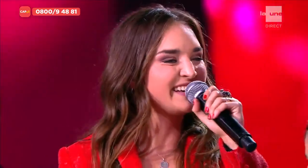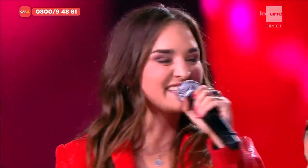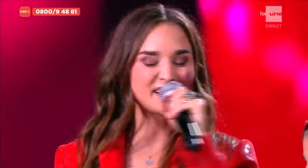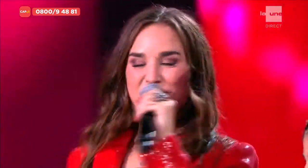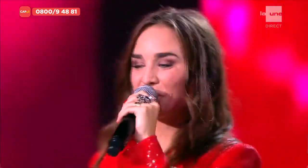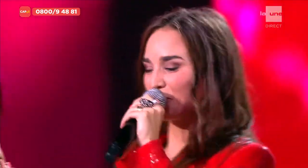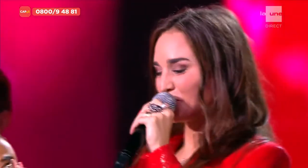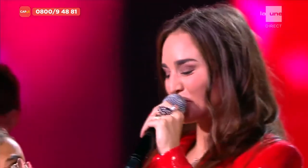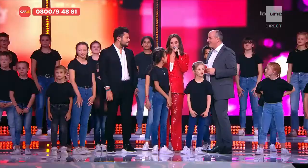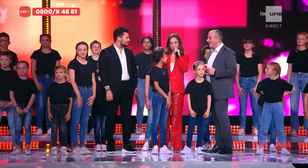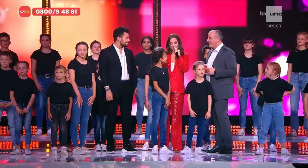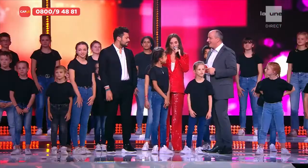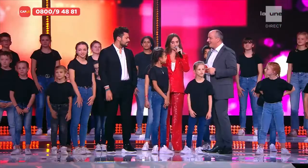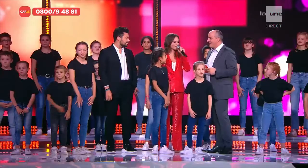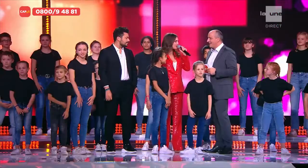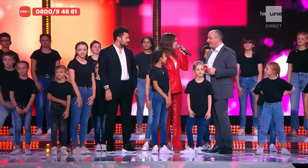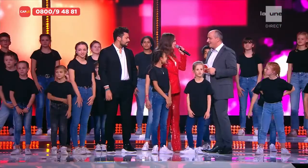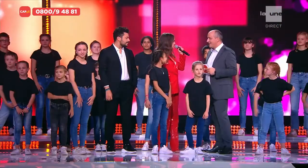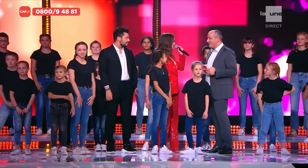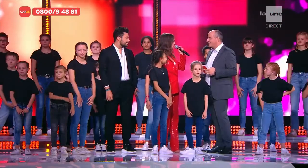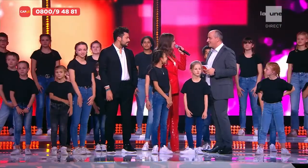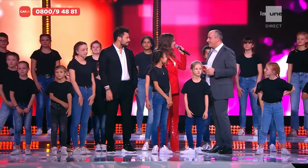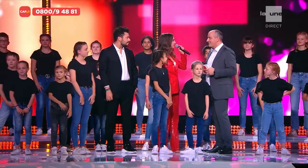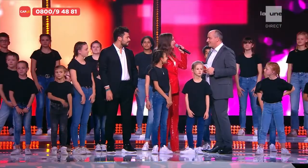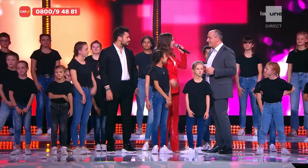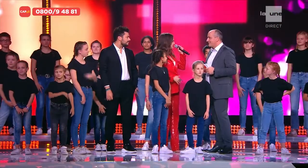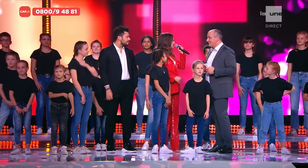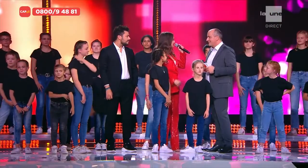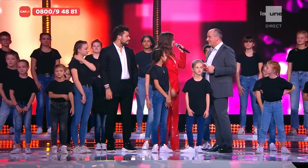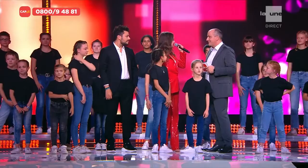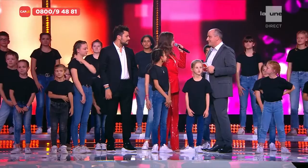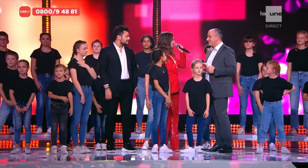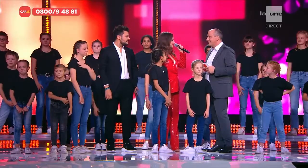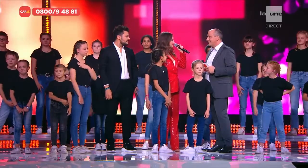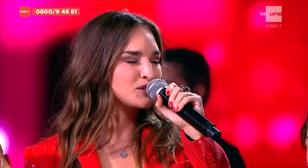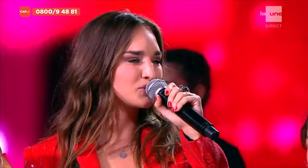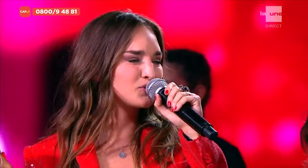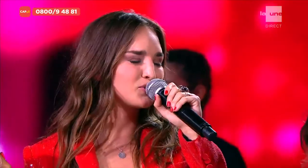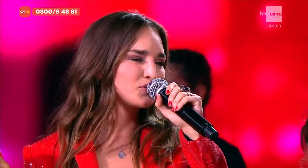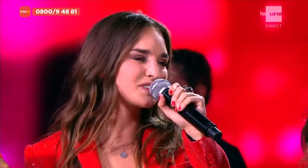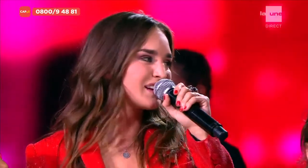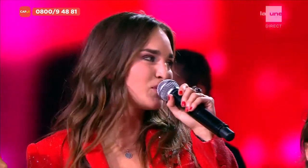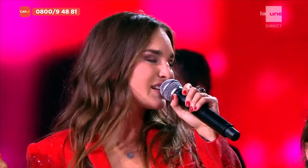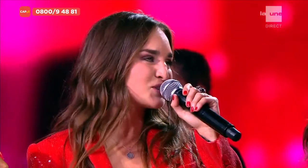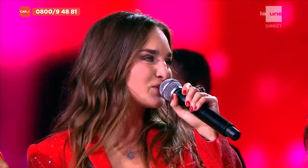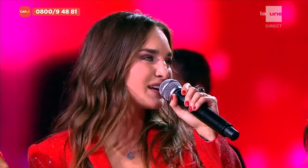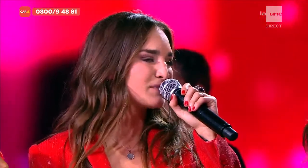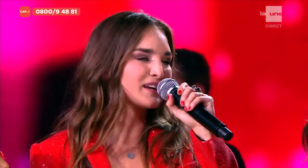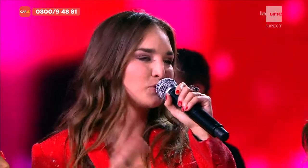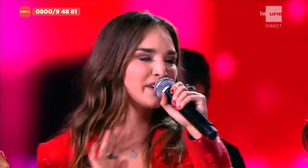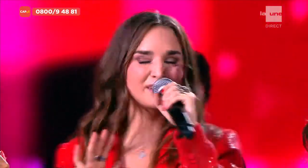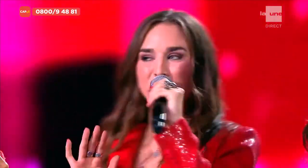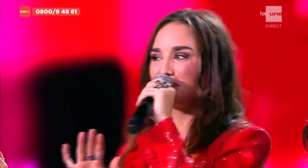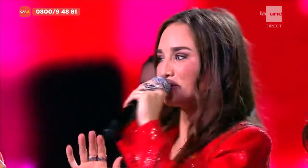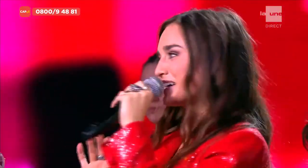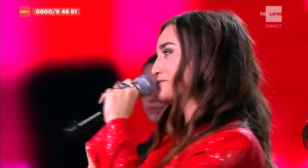atterrir. C'était un super moment de communion avec eux, tant sur scène qu'avant. Ils sont tous tellement attachants. Il y a